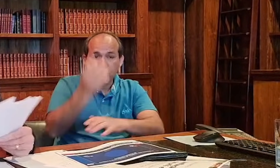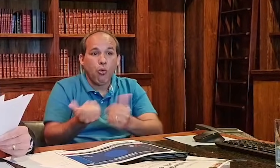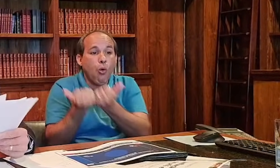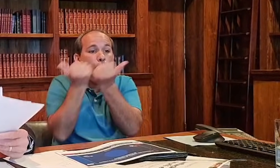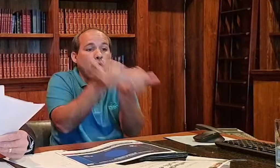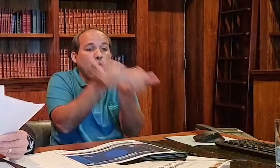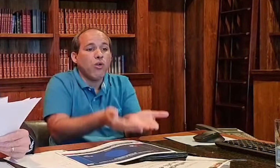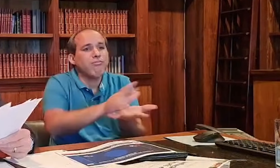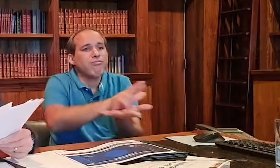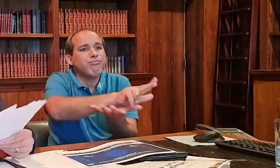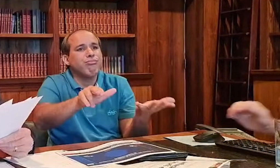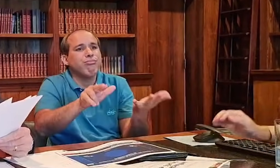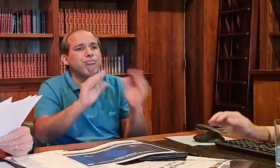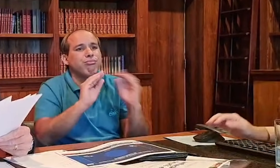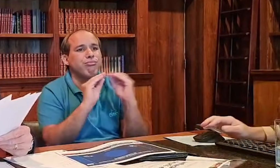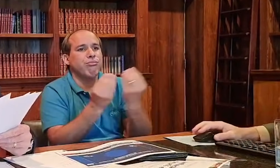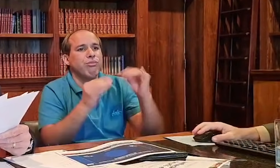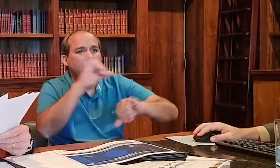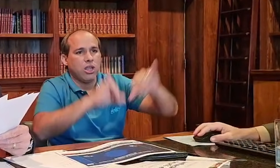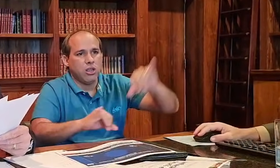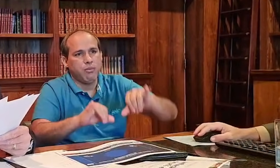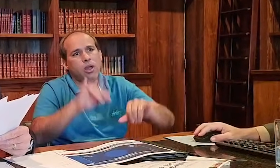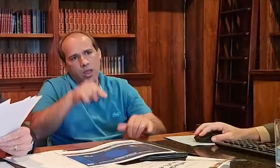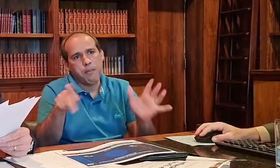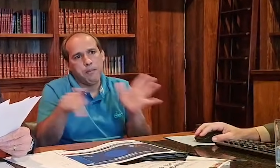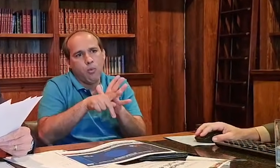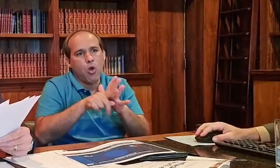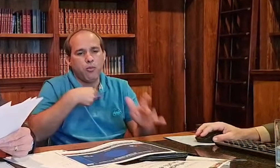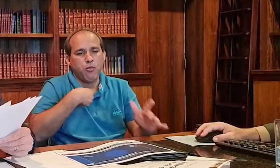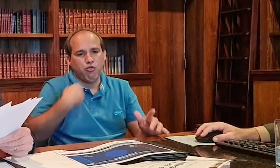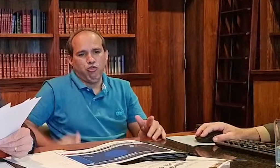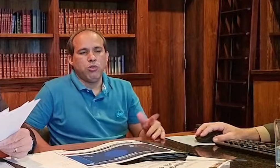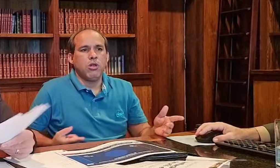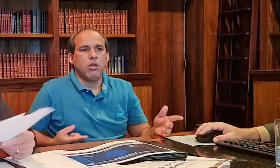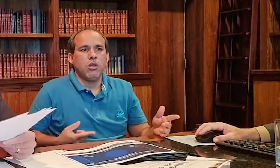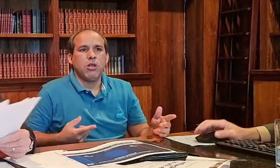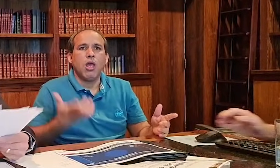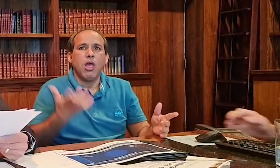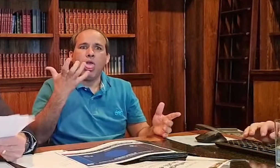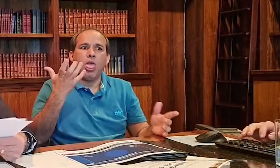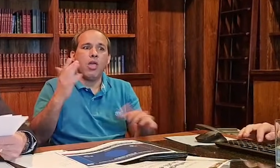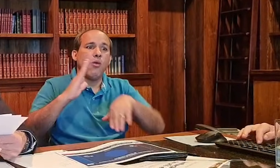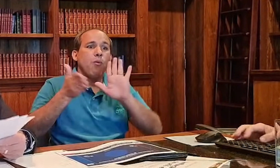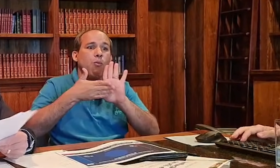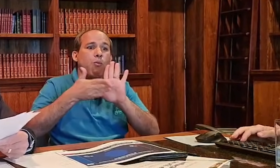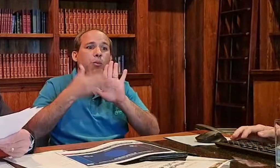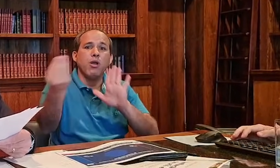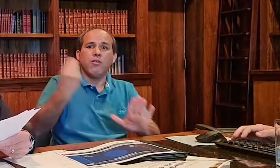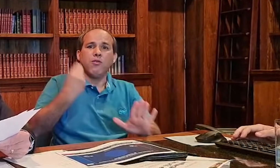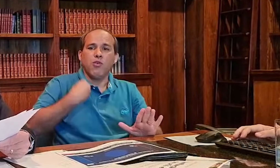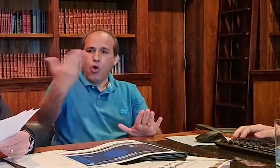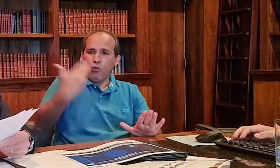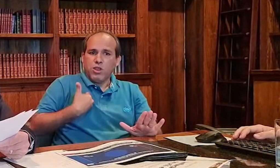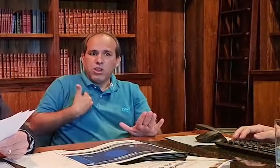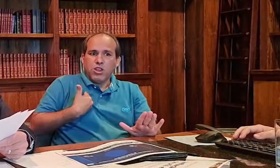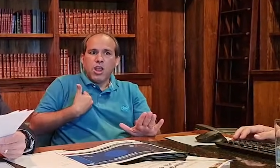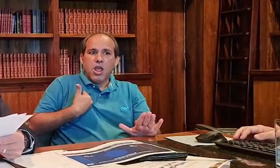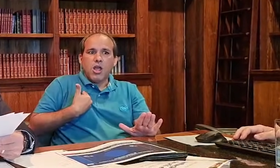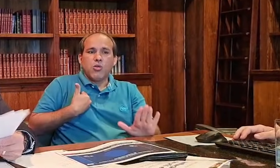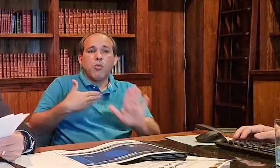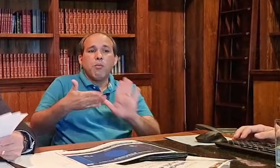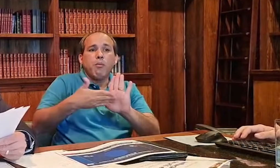fornece o IFA também, né, é chinesa, cobra, que agora oferece para nós vacina a $5.